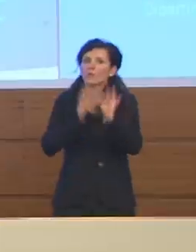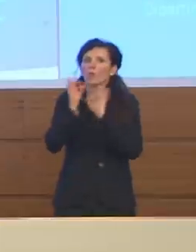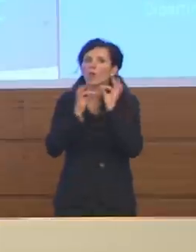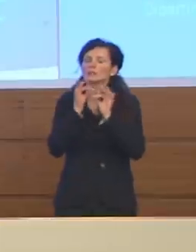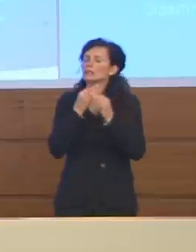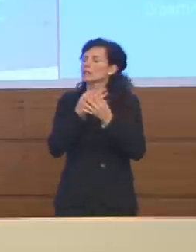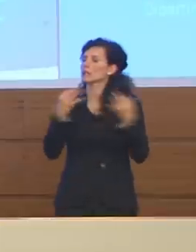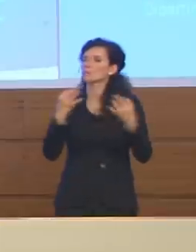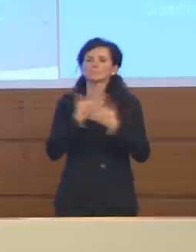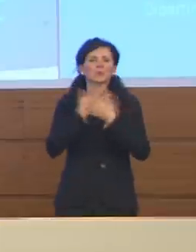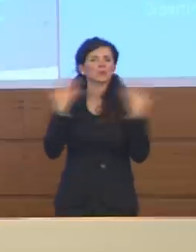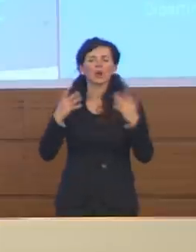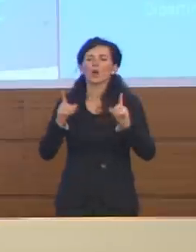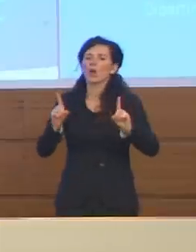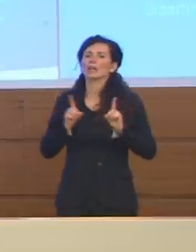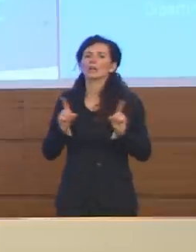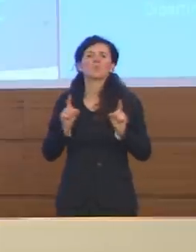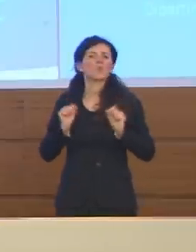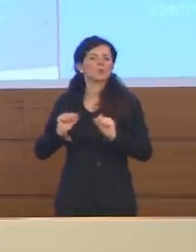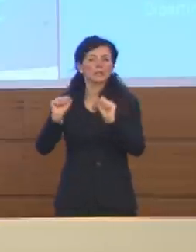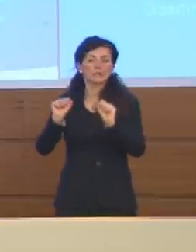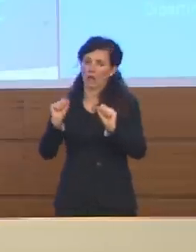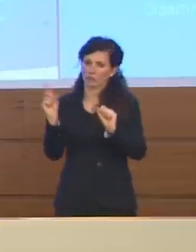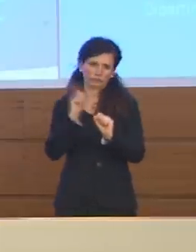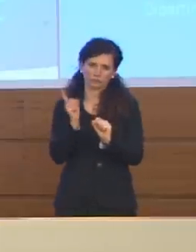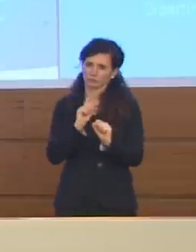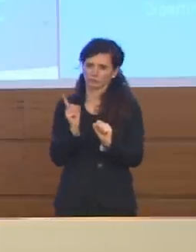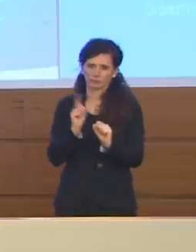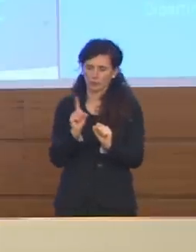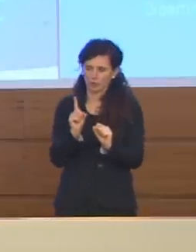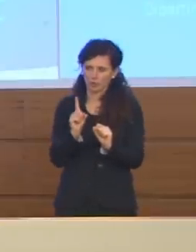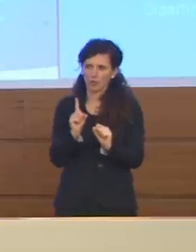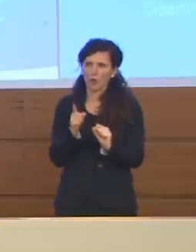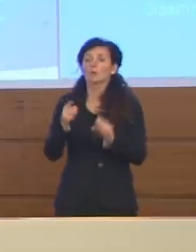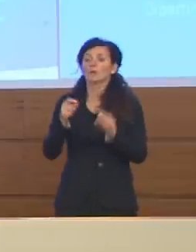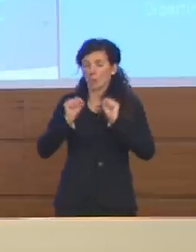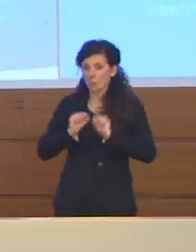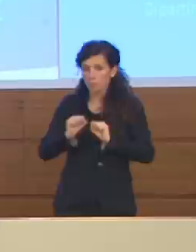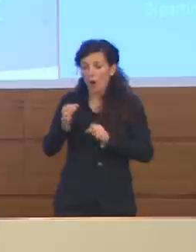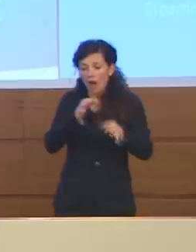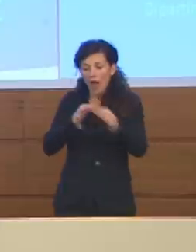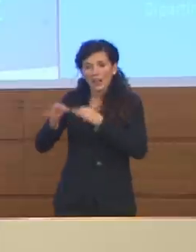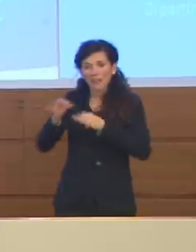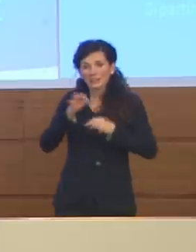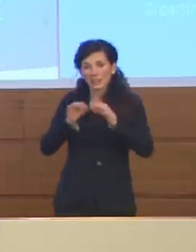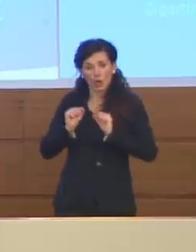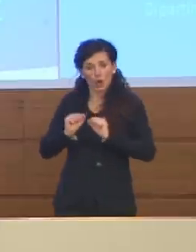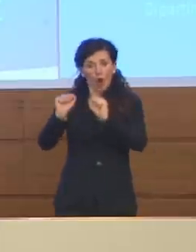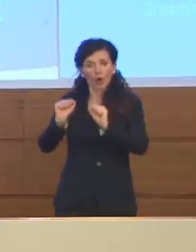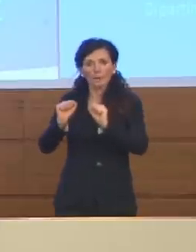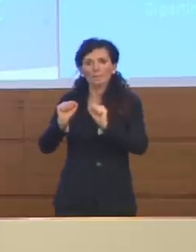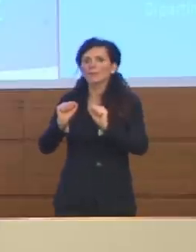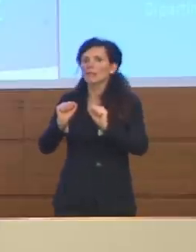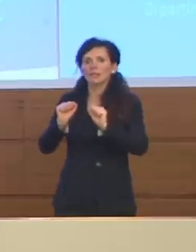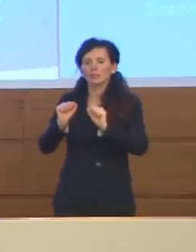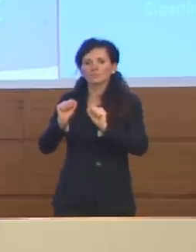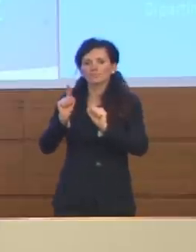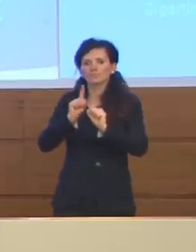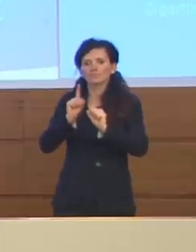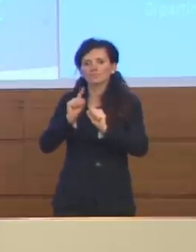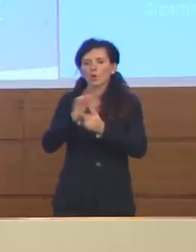protettiva perché potrebbero essere anticorpi non neutralizzanti